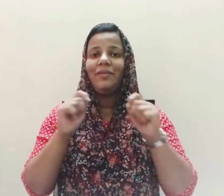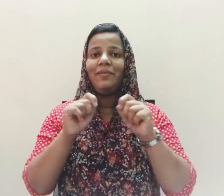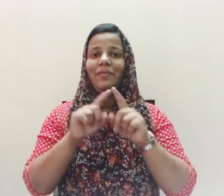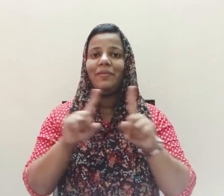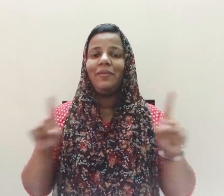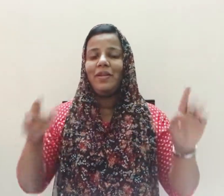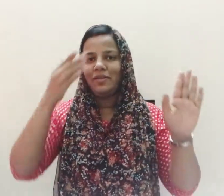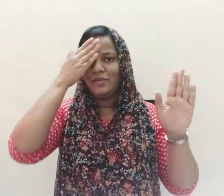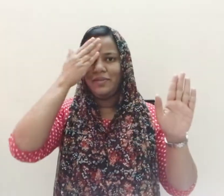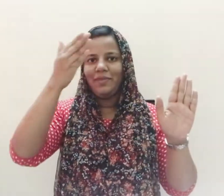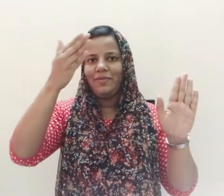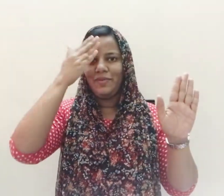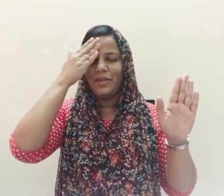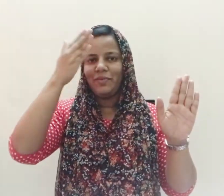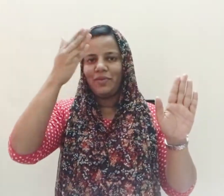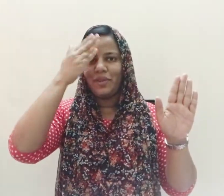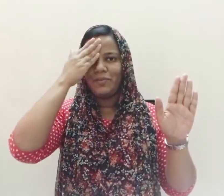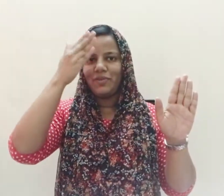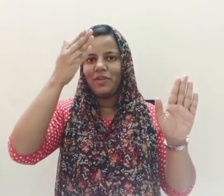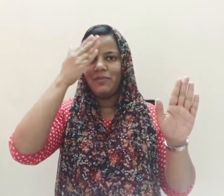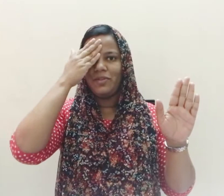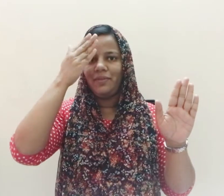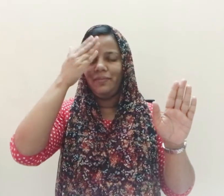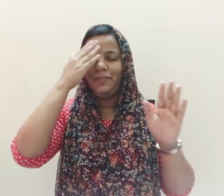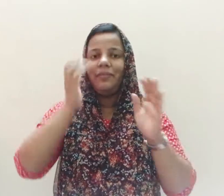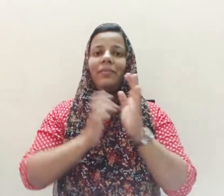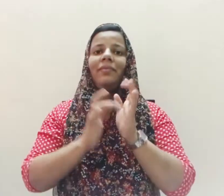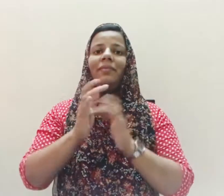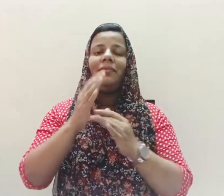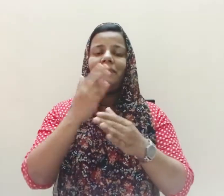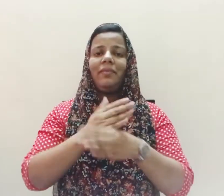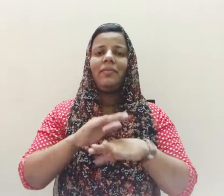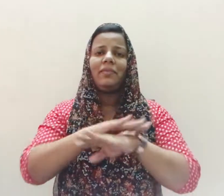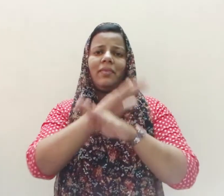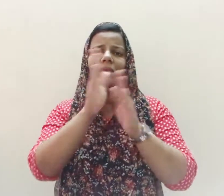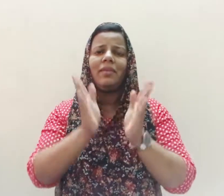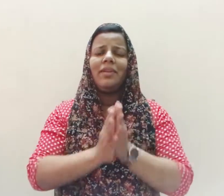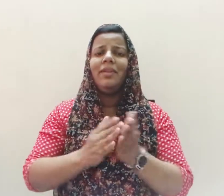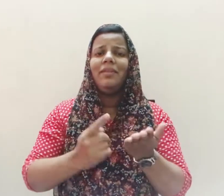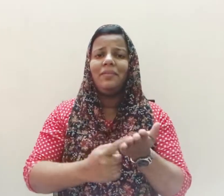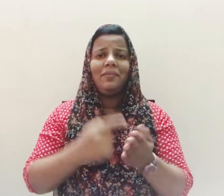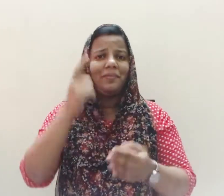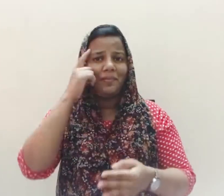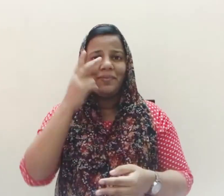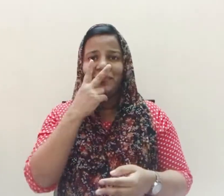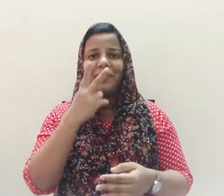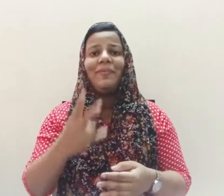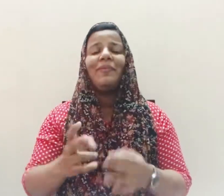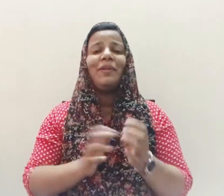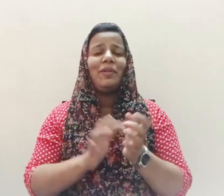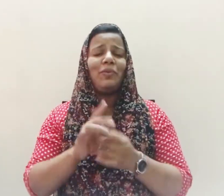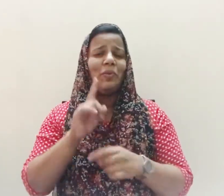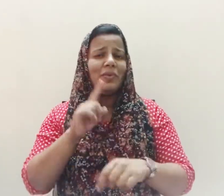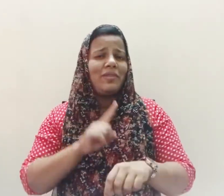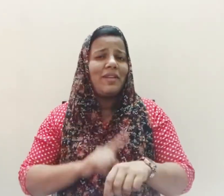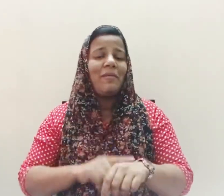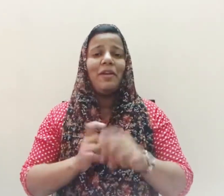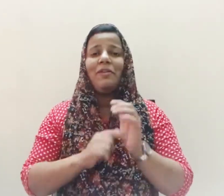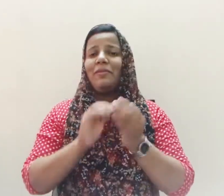ഹല്ലേലൂയ. സ്തോത്രം, സ്തോത്രം, സ്തോത്രം, സ്തോത്രം, സ്തോത്രം. കർത്താവ് ചെയ്ത എല്ലാ ഉപകാരങ്ങളെയും ഒന്ന് ഓർത്ത് നോക്കിക്കുക. ഓരോ നിമിഷവും നമ്മളെ പരിപാലിക്കുന്നത്,